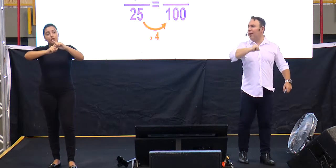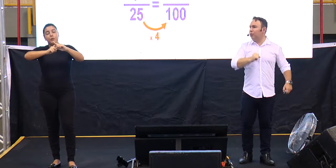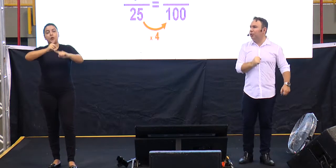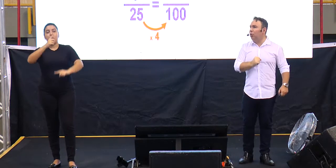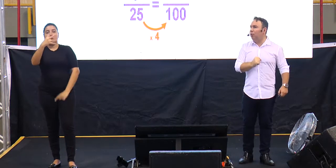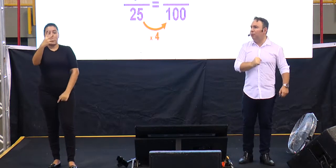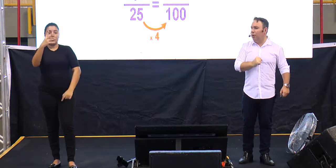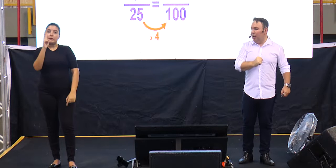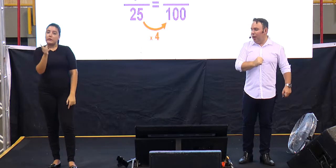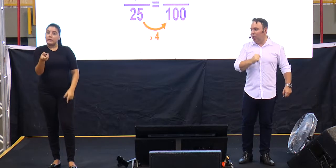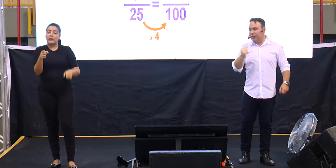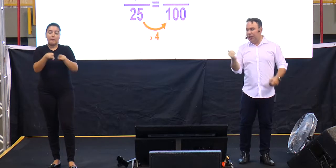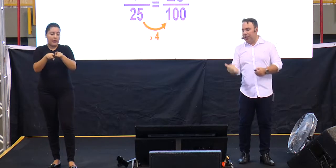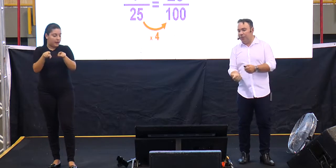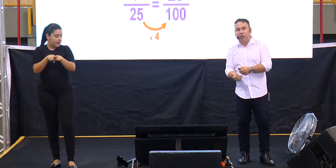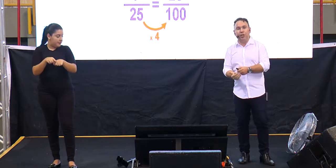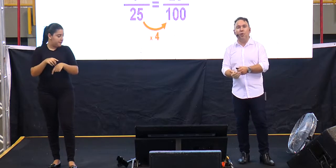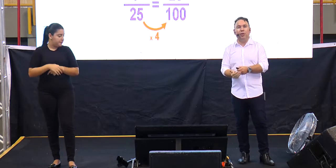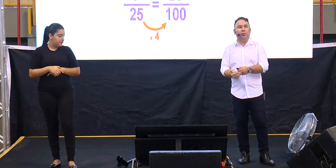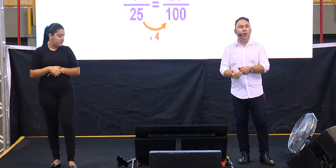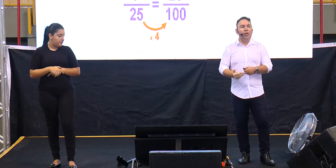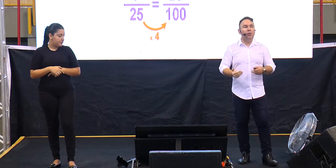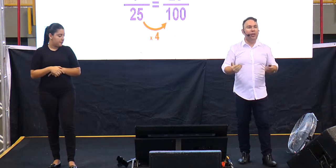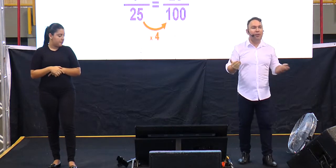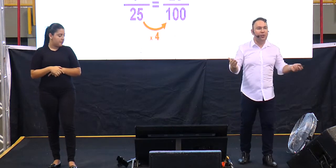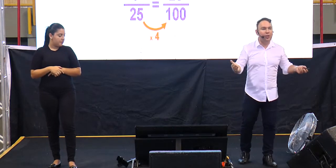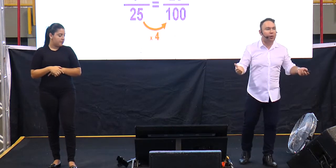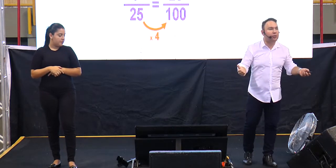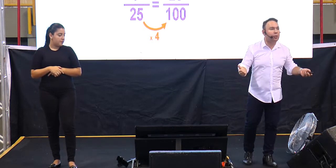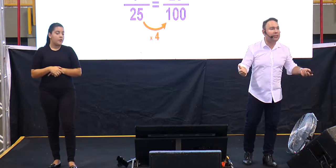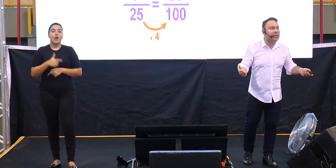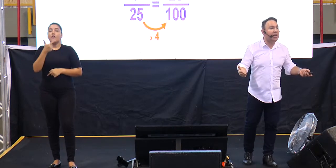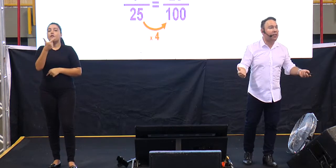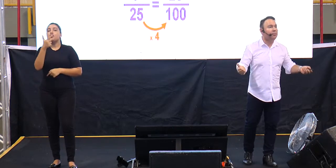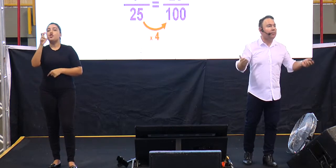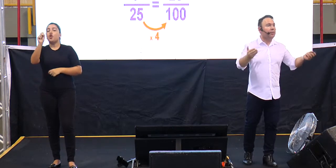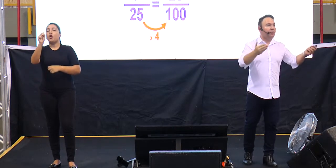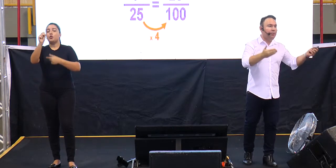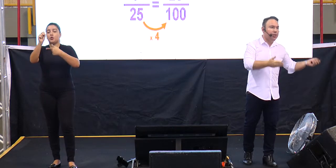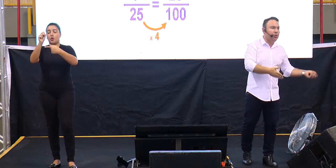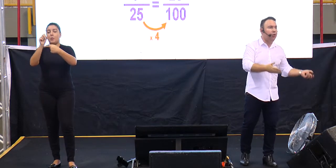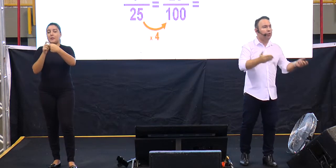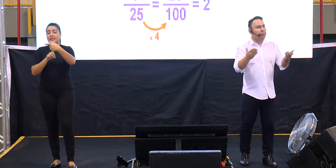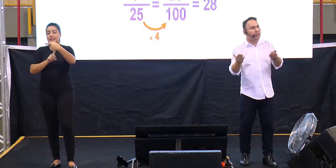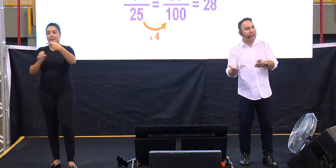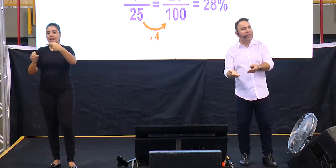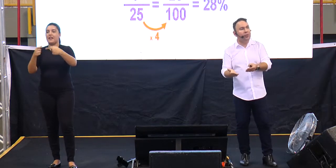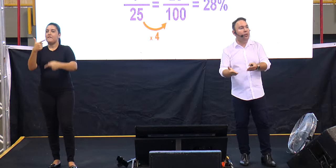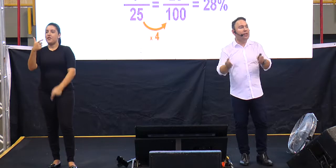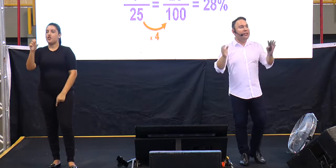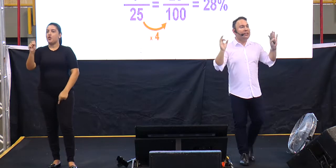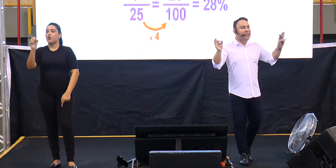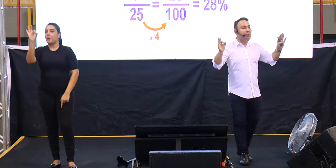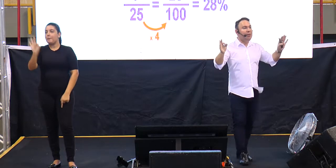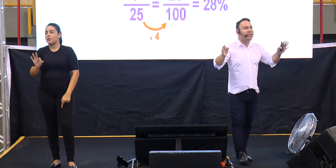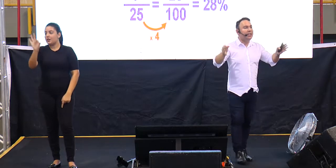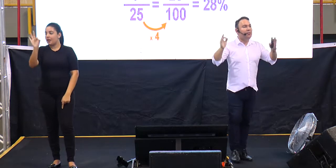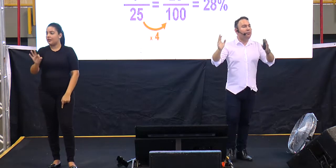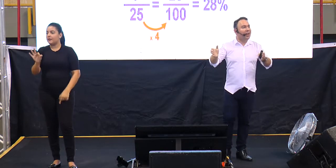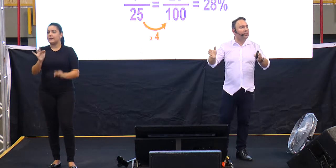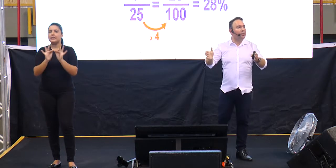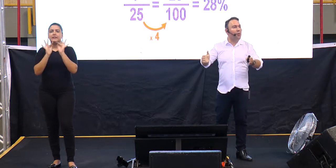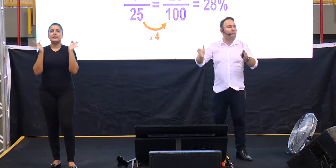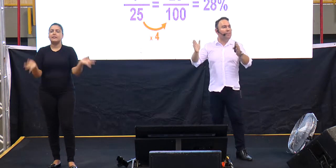por 4 de novo. Ou seja, 28. E o que é 28 sobre 100? 28%.